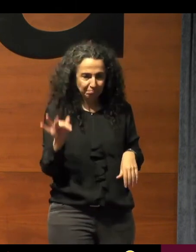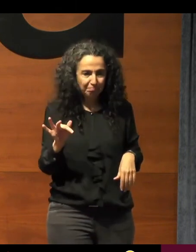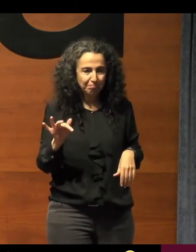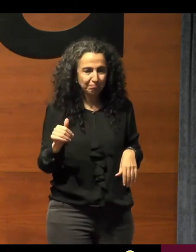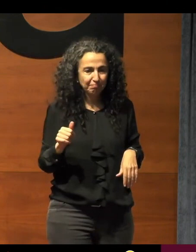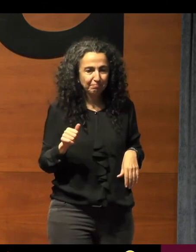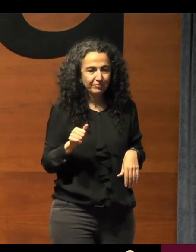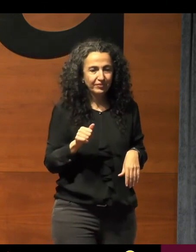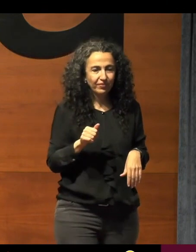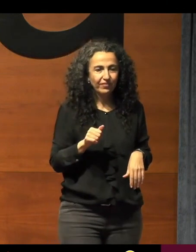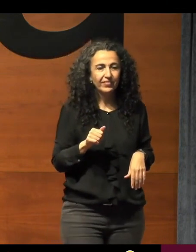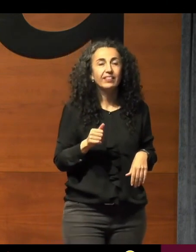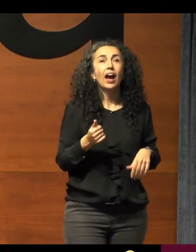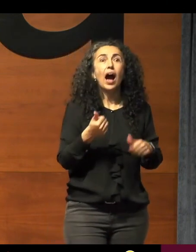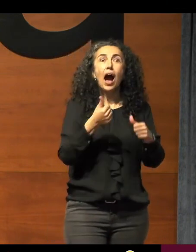En Albacete,